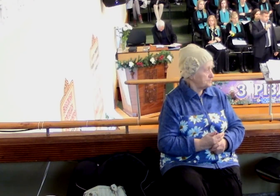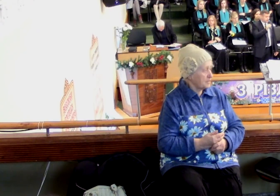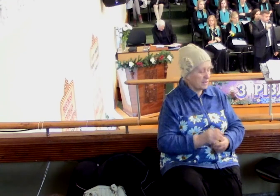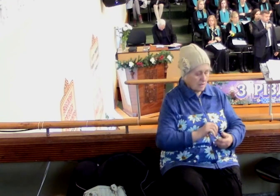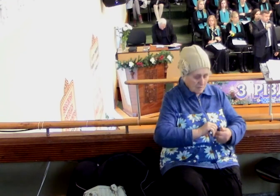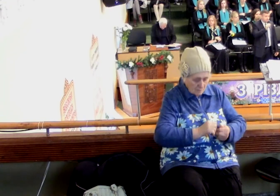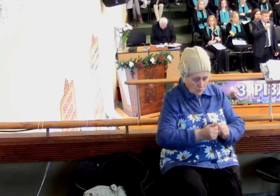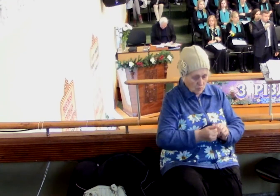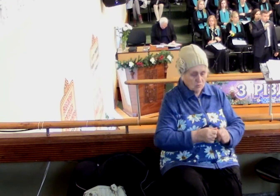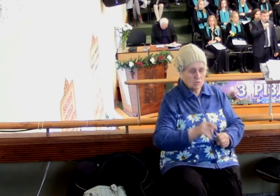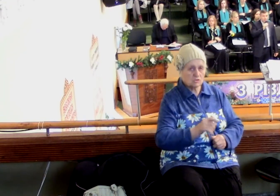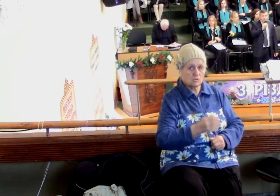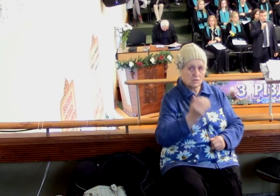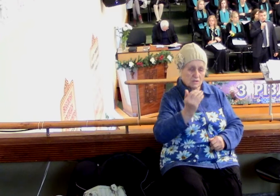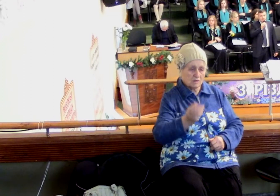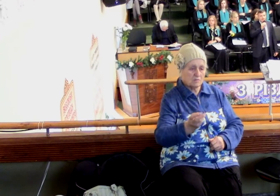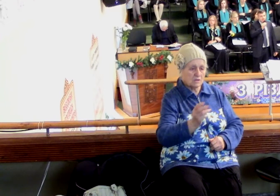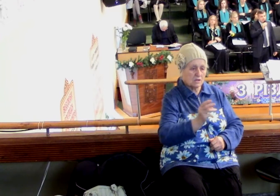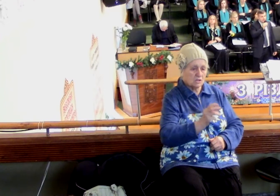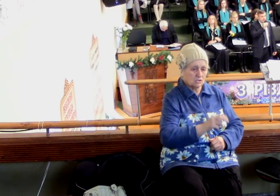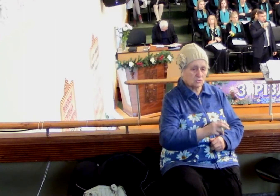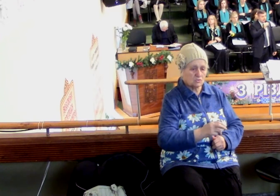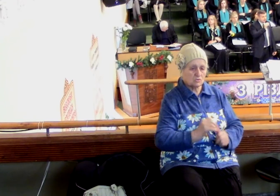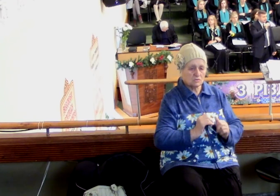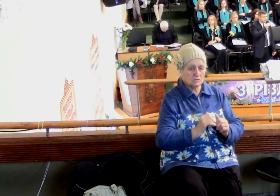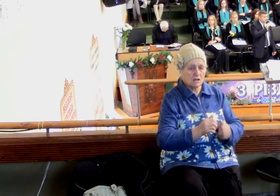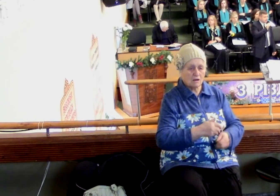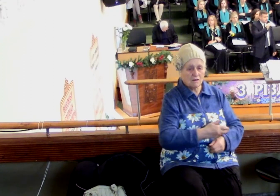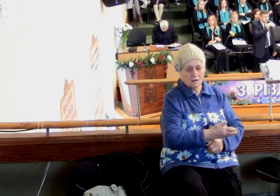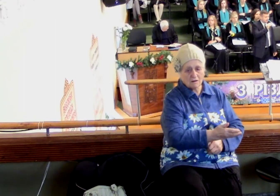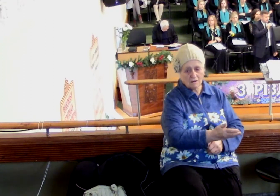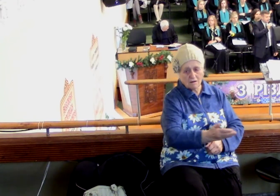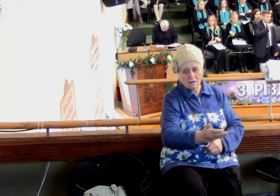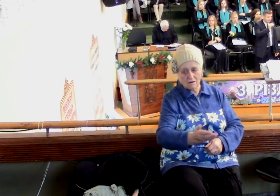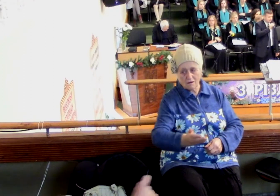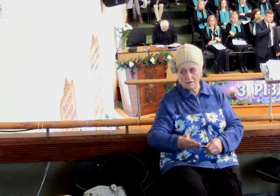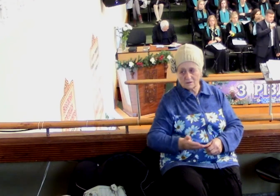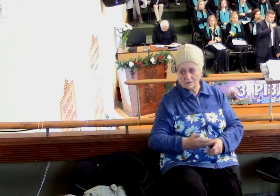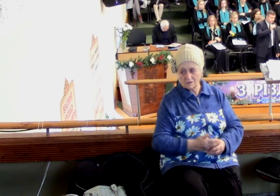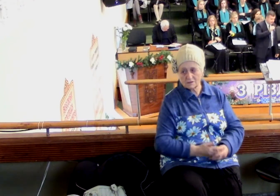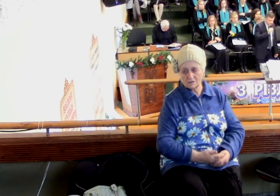Помнить, что Ты пришел для нас.